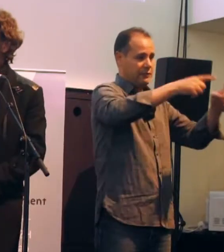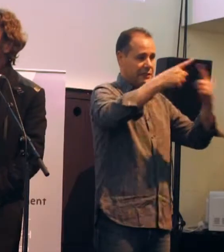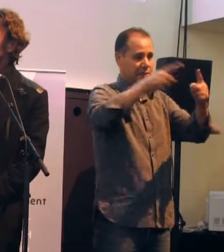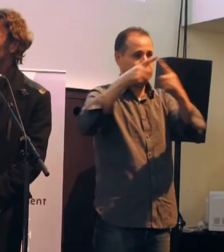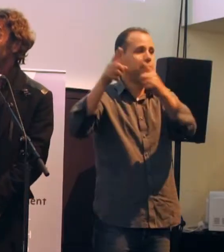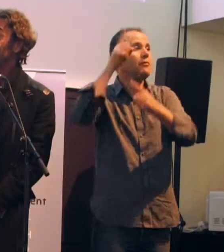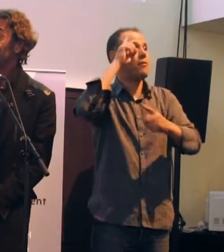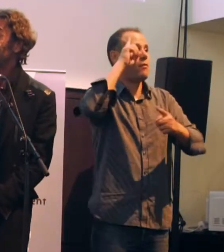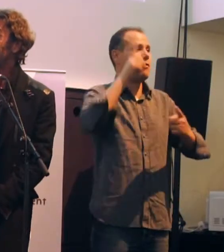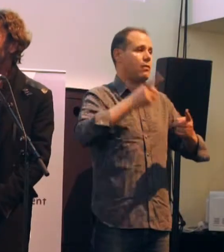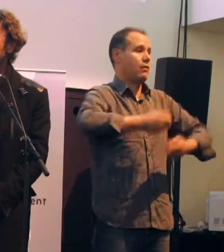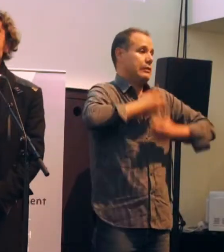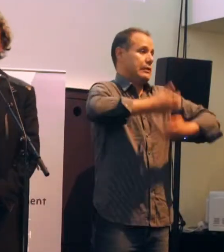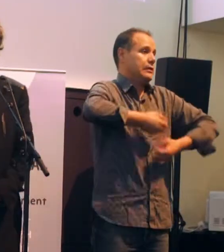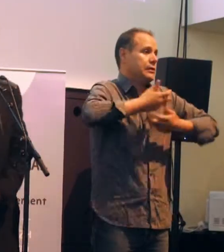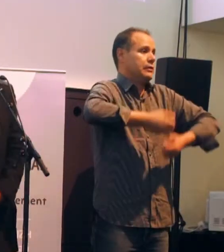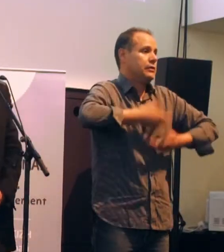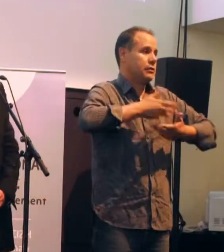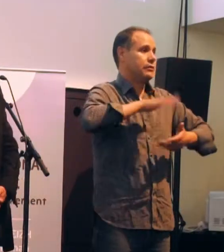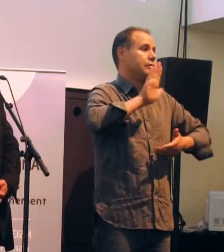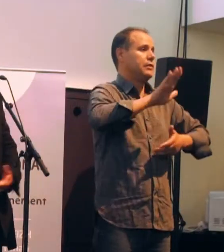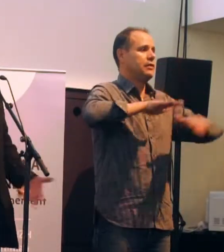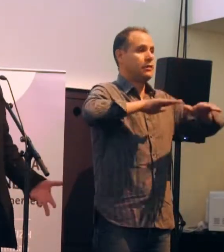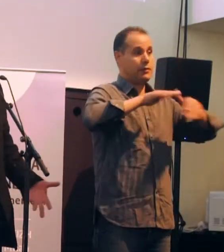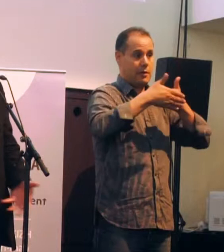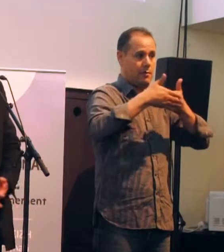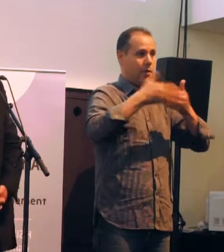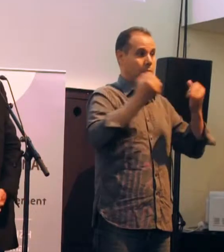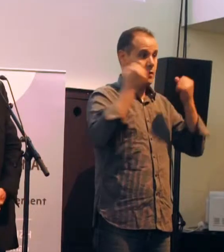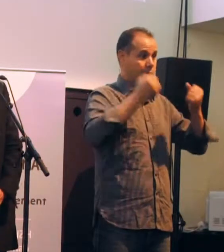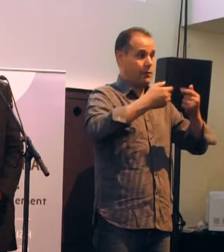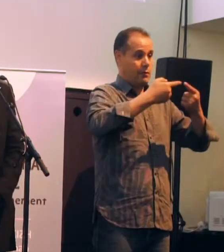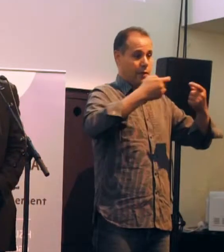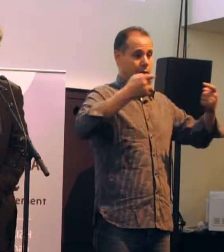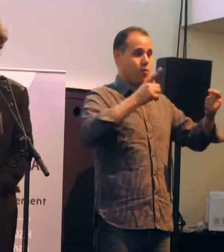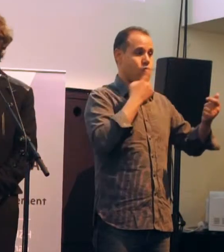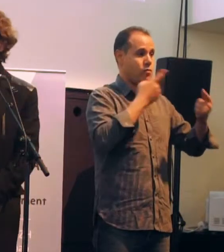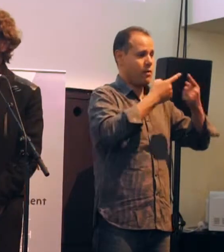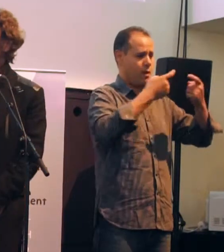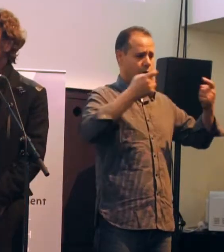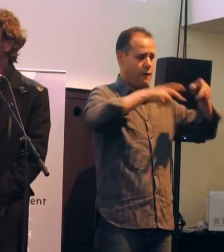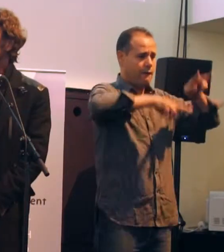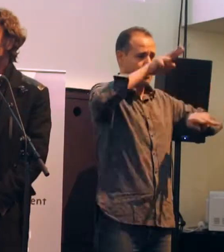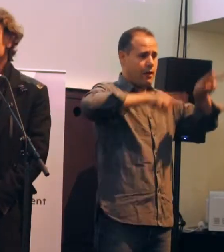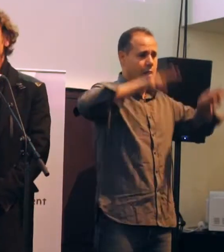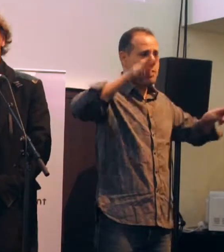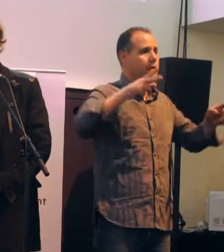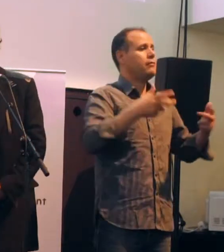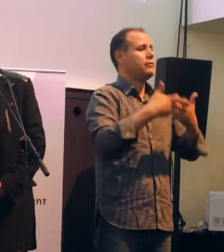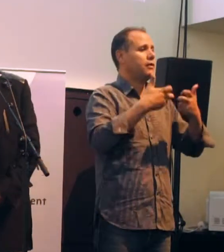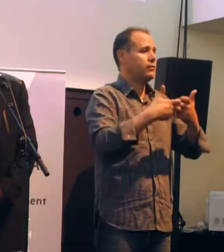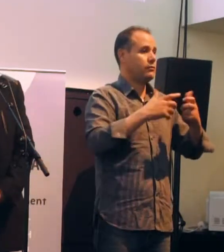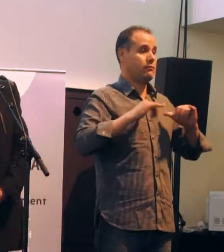probablement, le mode d'expression dans le cinéma d'animation peut toucher absolument tout le monde. À la fois par